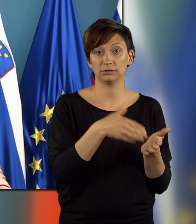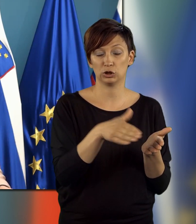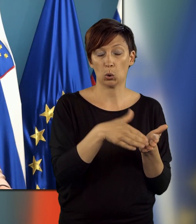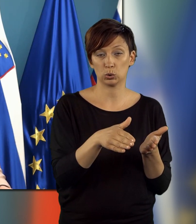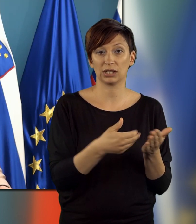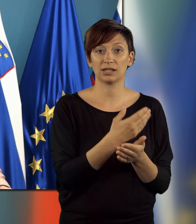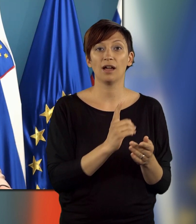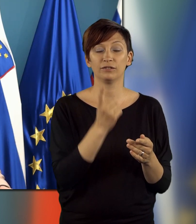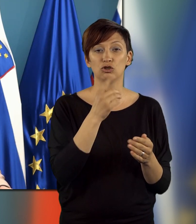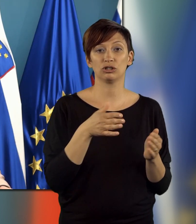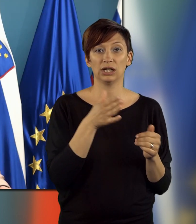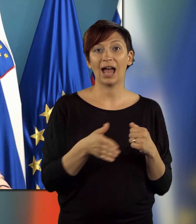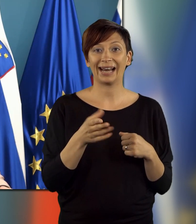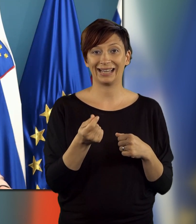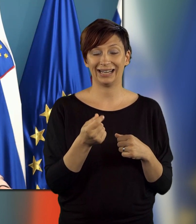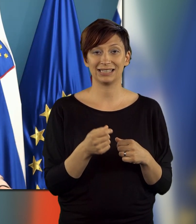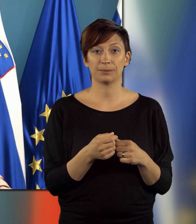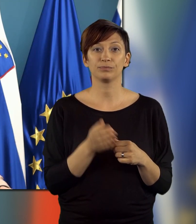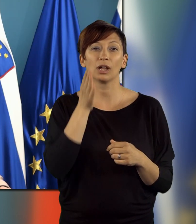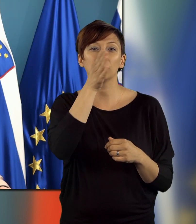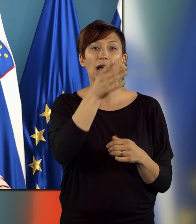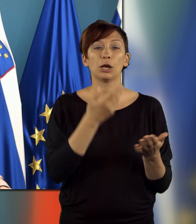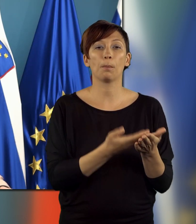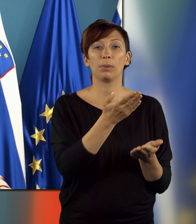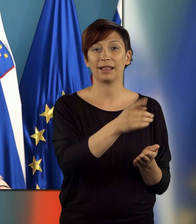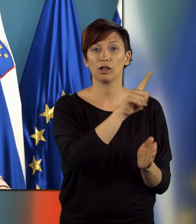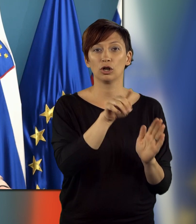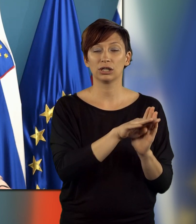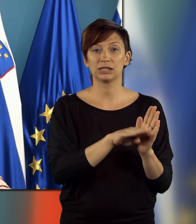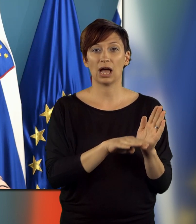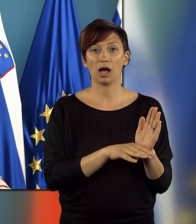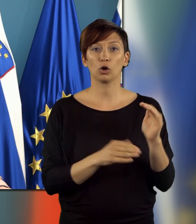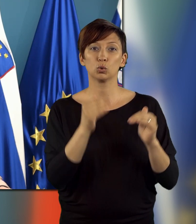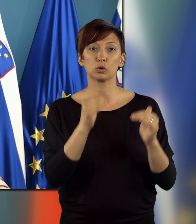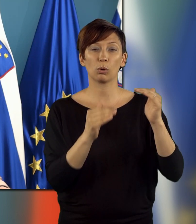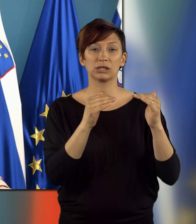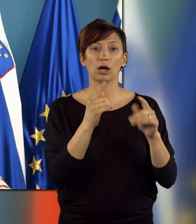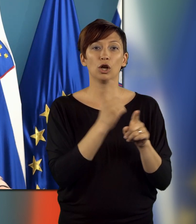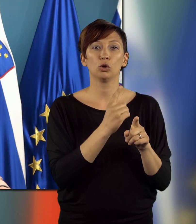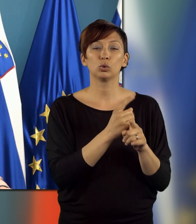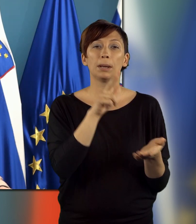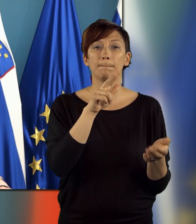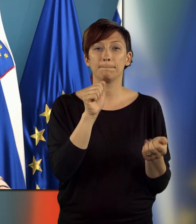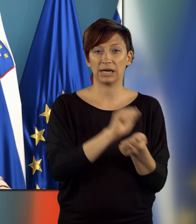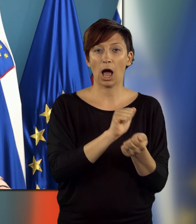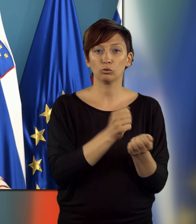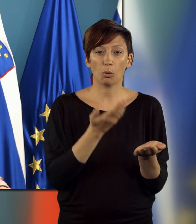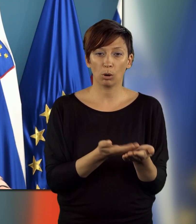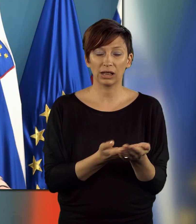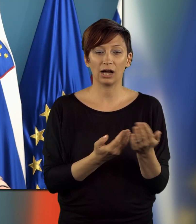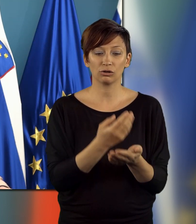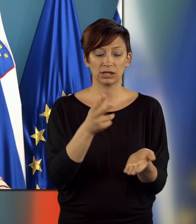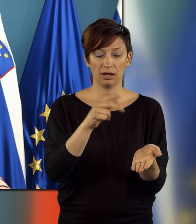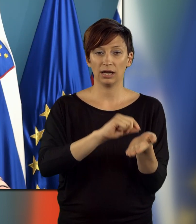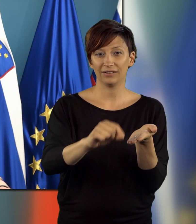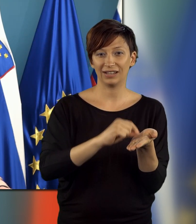odhodek. Nadalje v predlogu zakona vzpostavljamo tudi pravno podlago za